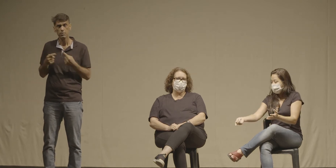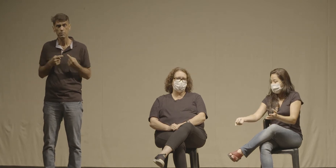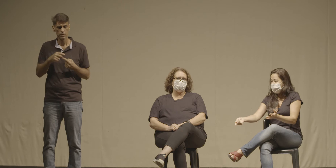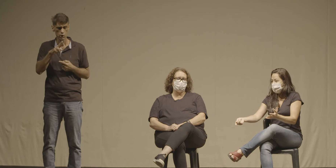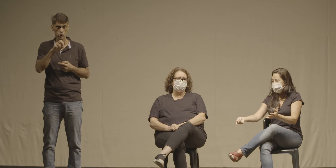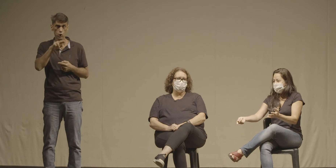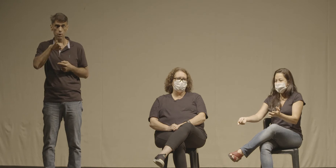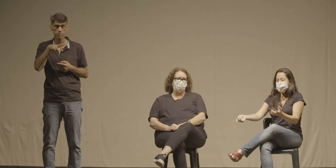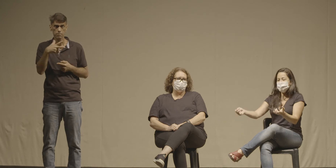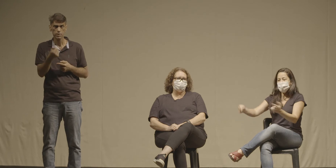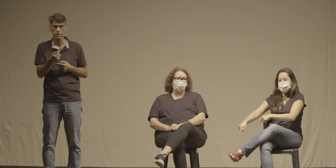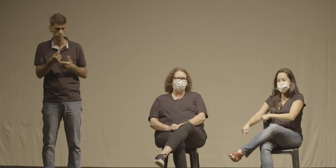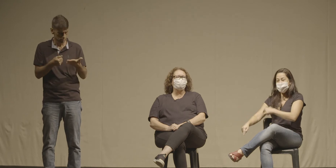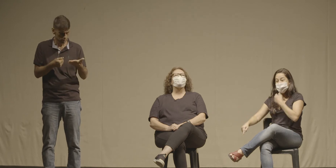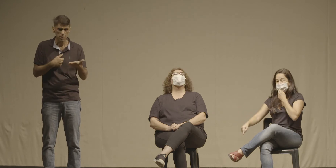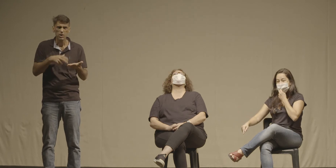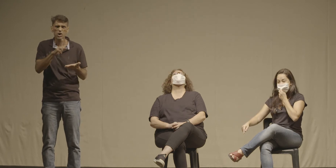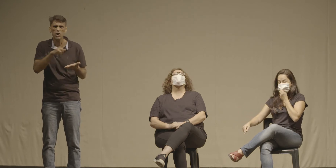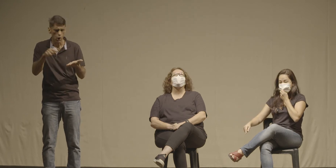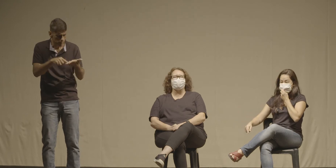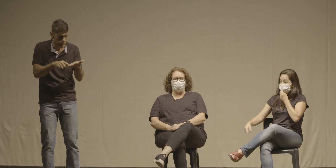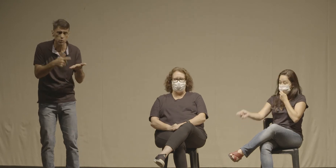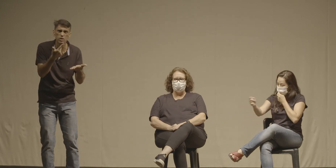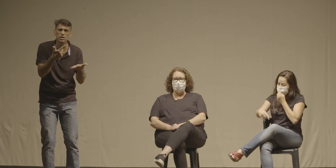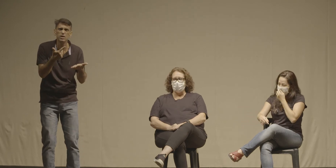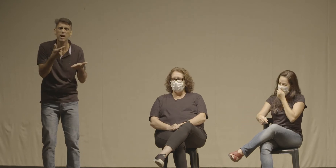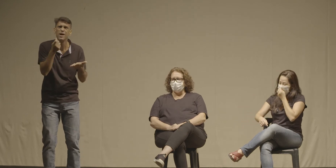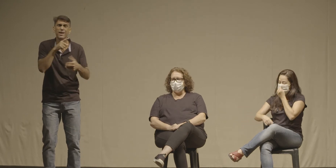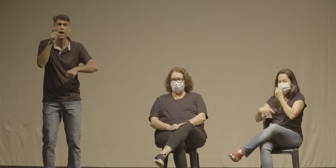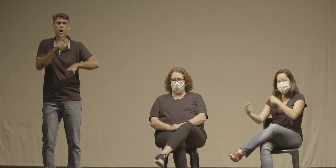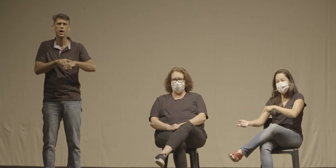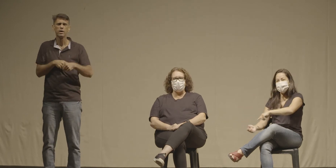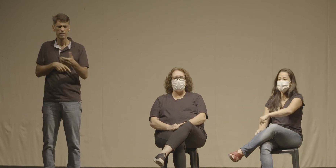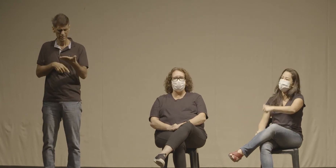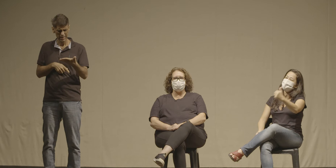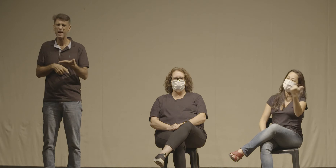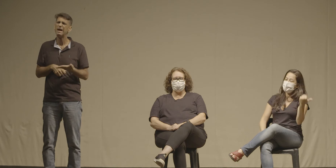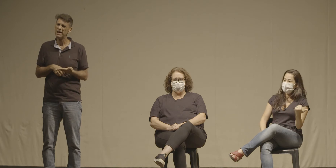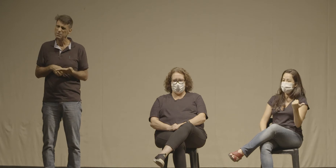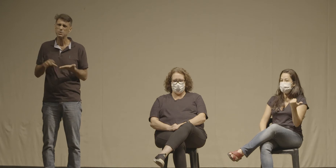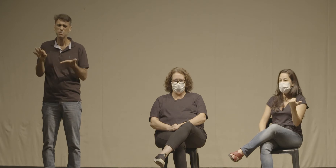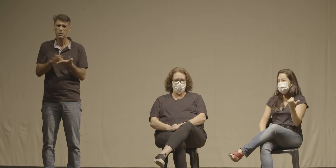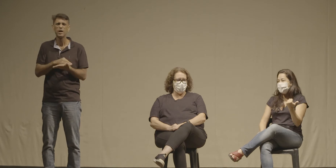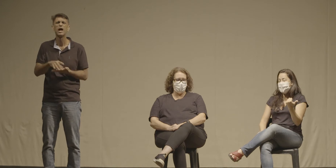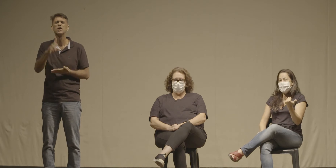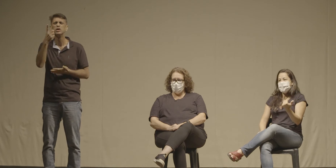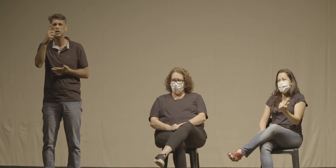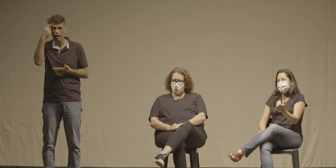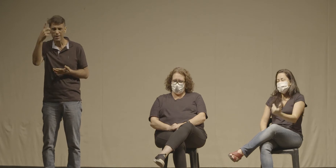Norminha descobriu que o nome dela não estava, e descobriu ali, aí fez aquela brincadeira, que já fez a brincadeira dos